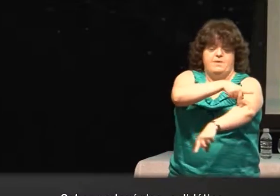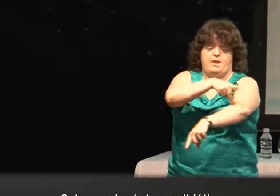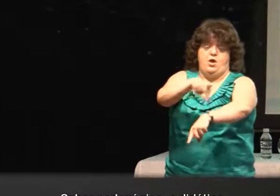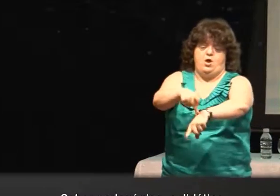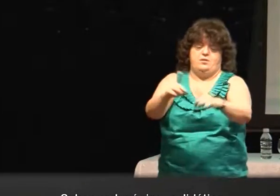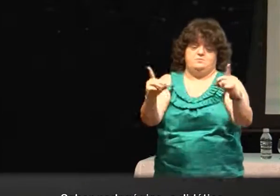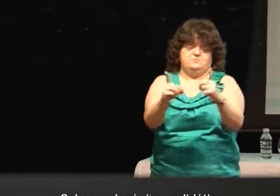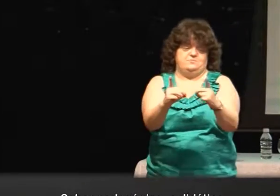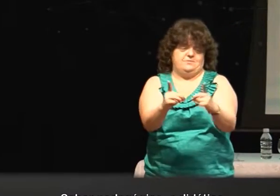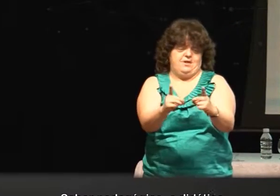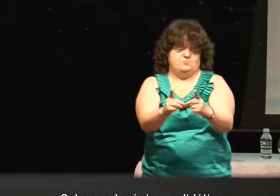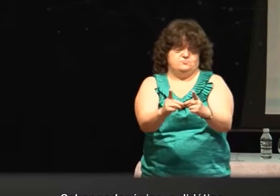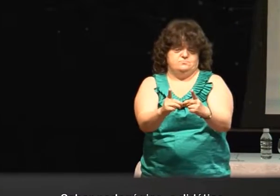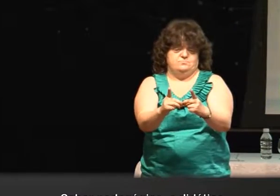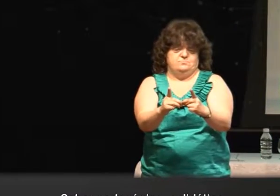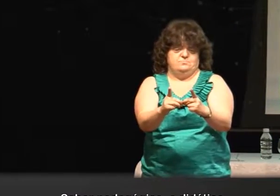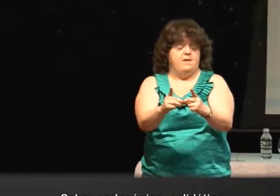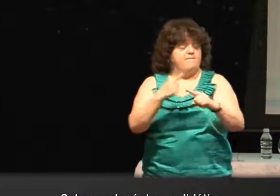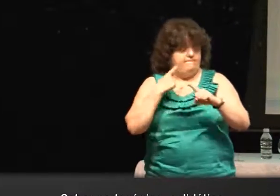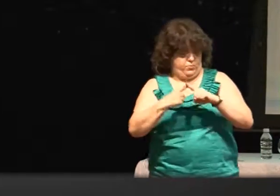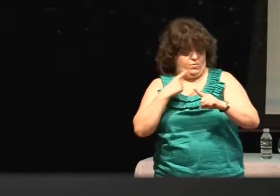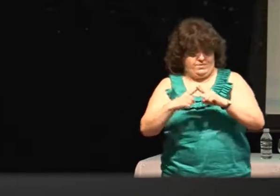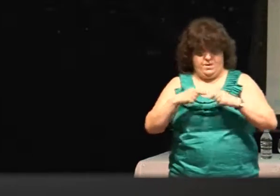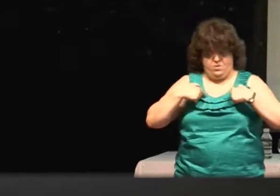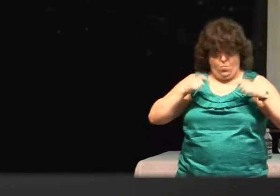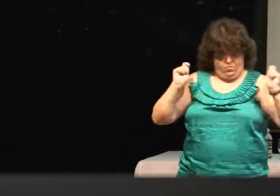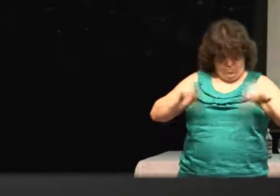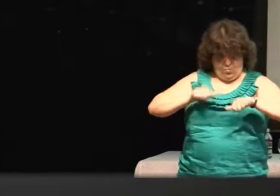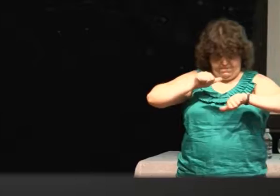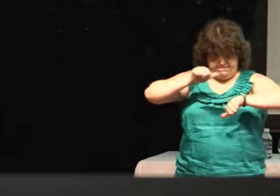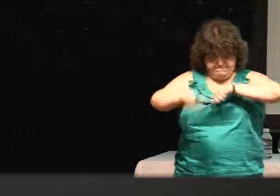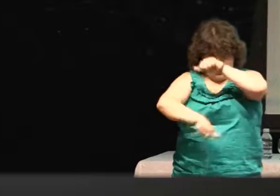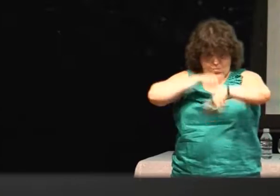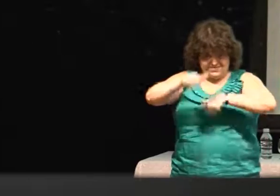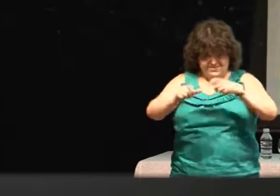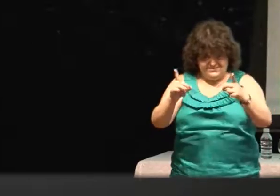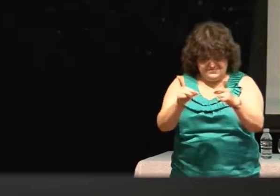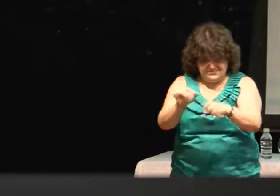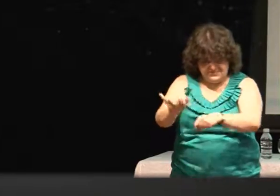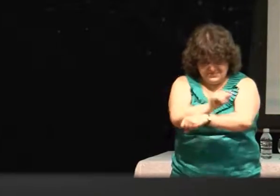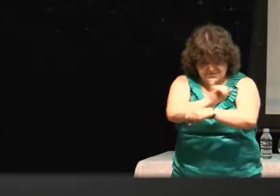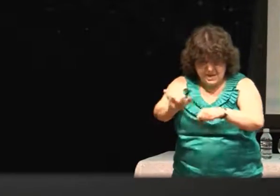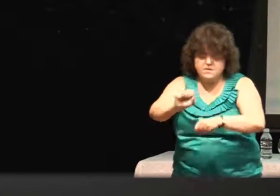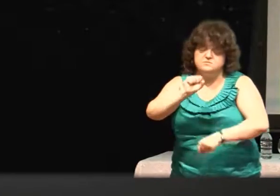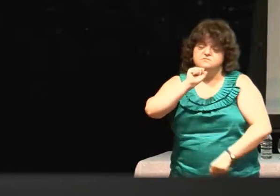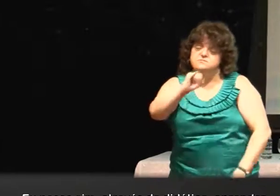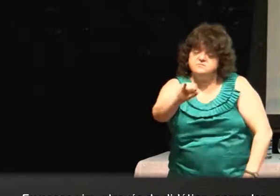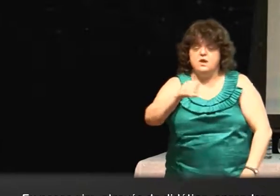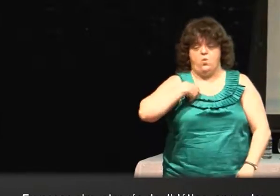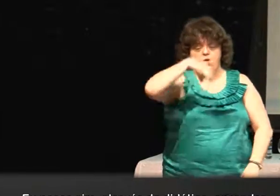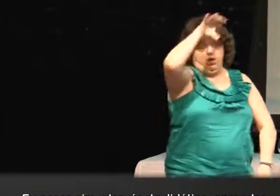saber pedagógico e didático. Por quê? Eu posso